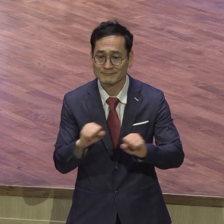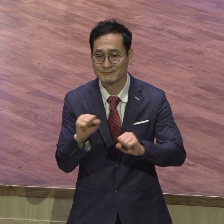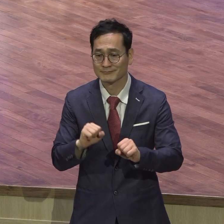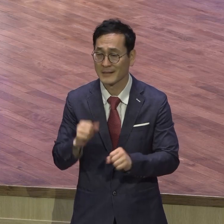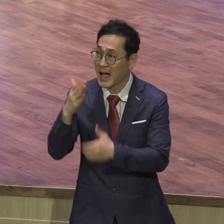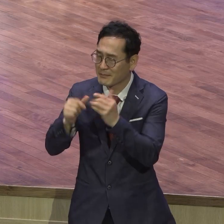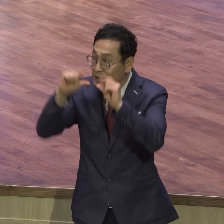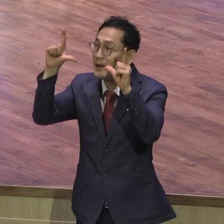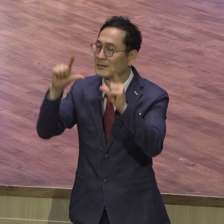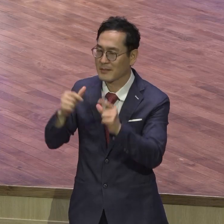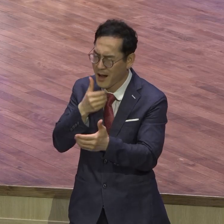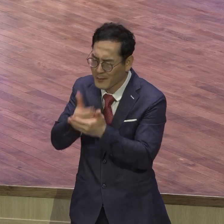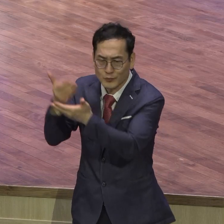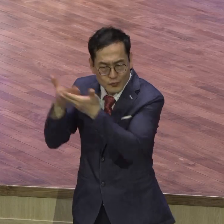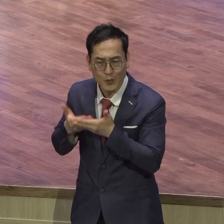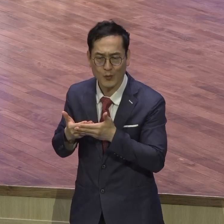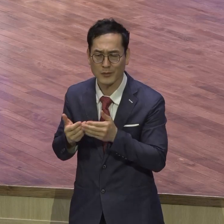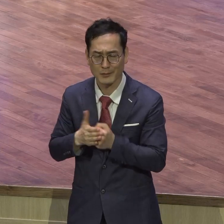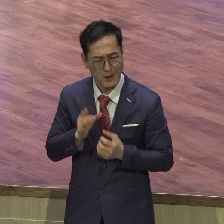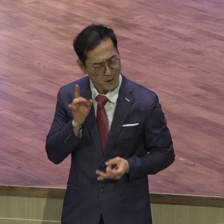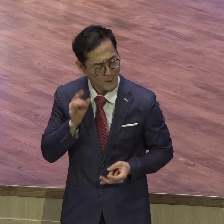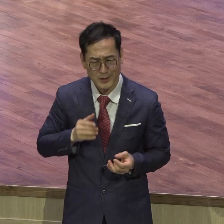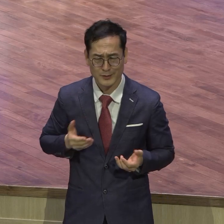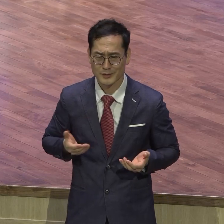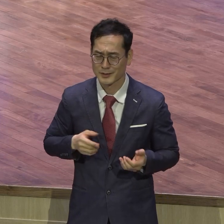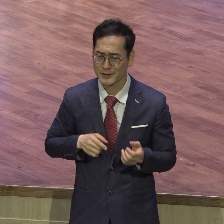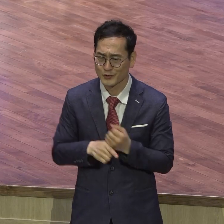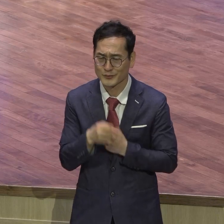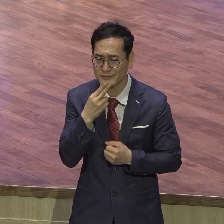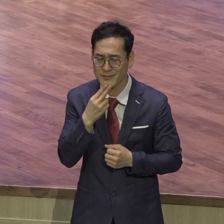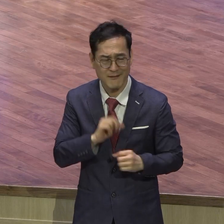감동을 주는데 더 이상 누구인데 가서 상담합니까